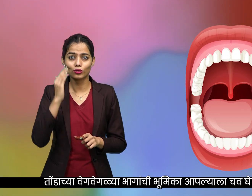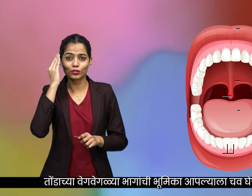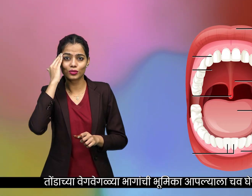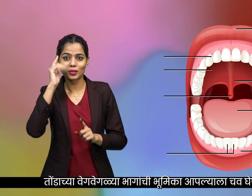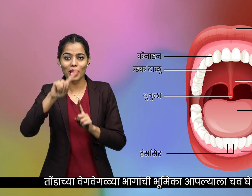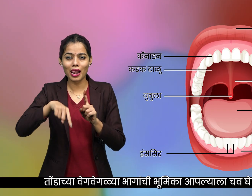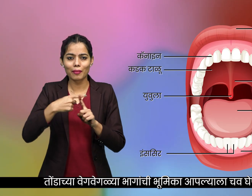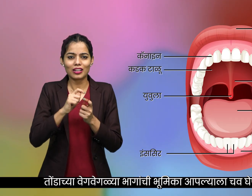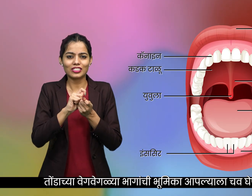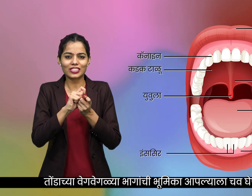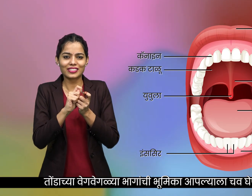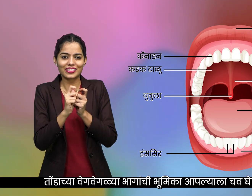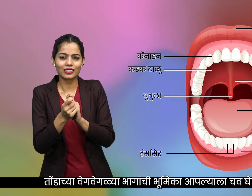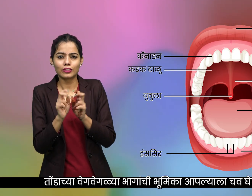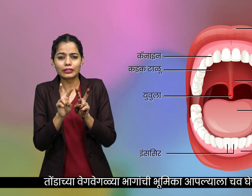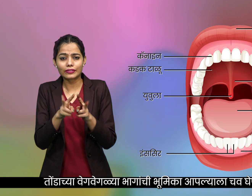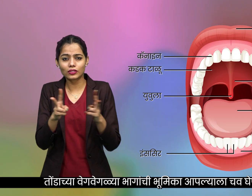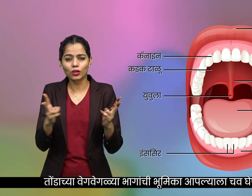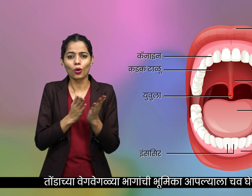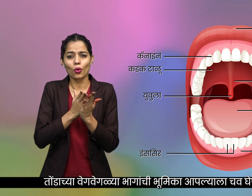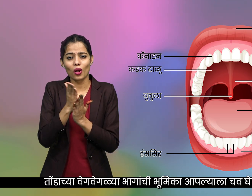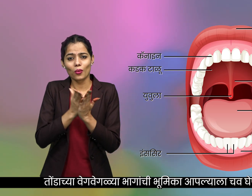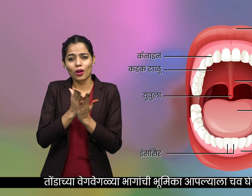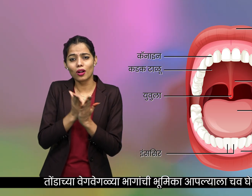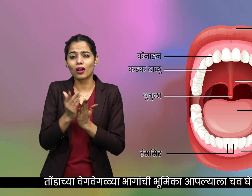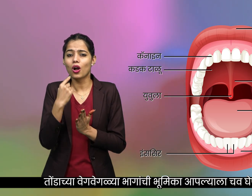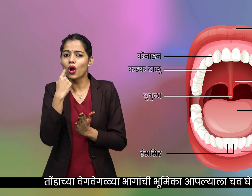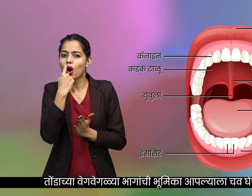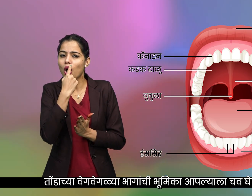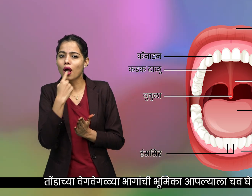तोंडाच्या वेगवेगळ्या भागांची भूमिका आपल्याला चव घेण्यात मदत करते.